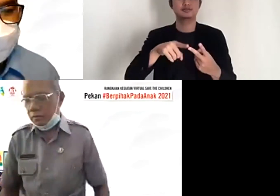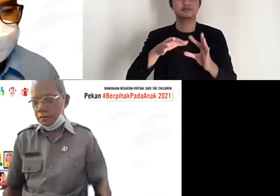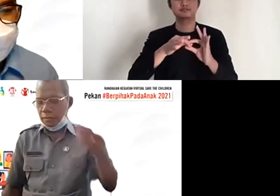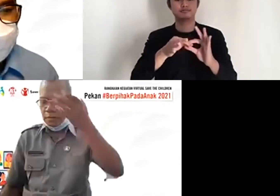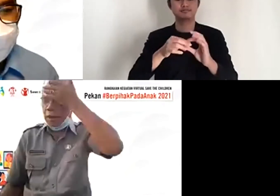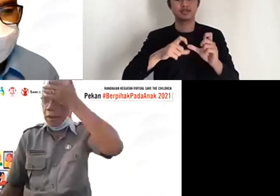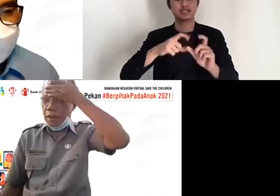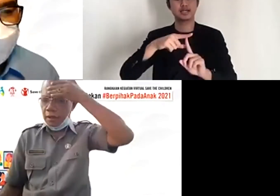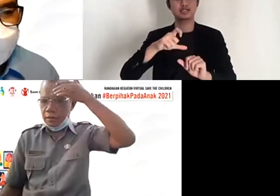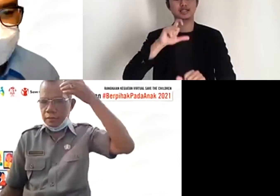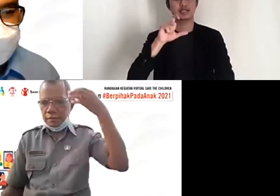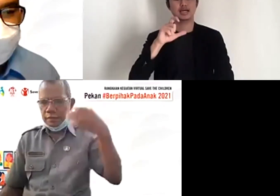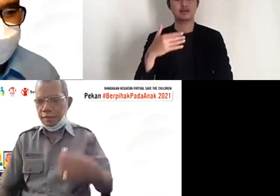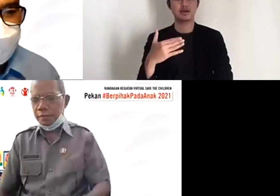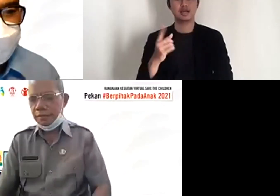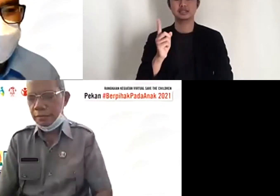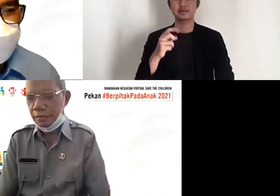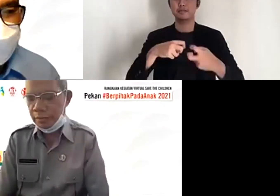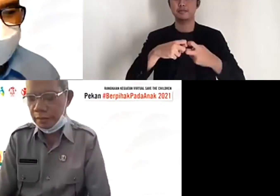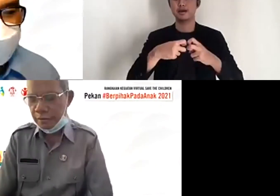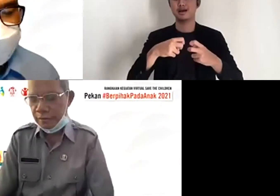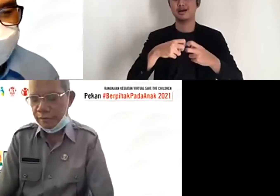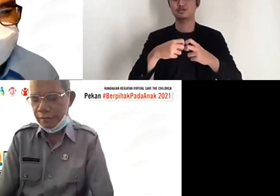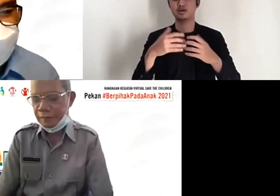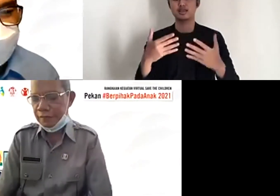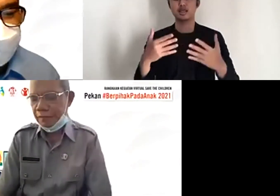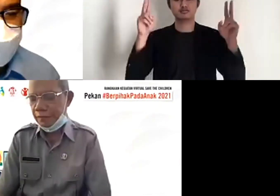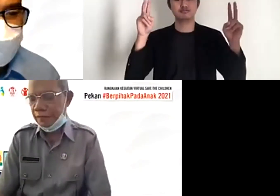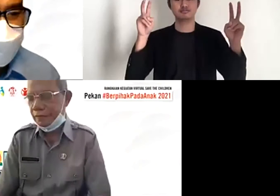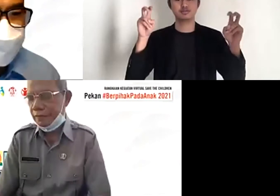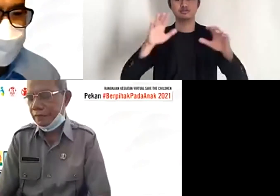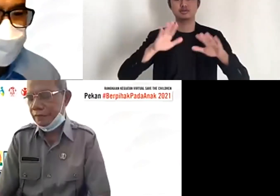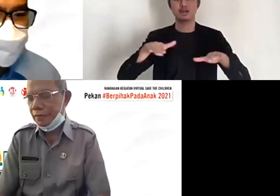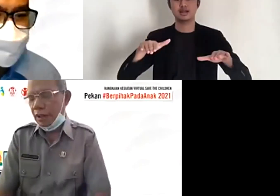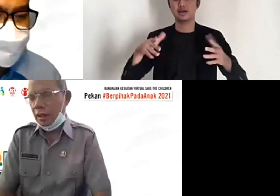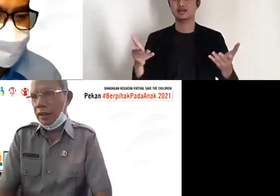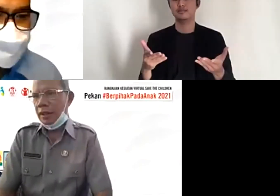Children terhadap kasus atau isu-isu mengenai kekerasan terhadap anak di sekolah dasar?